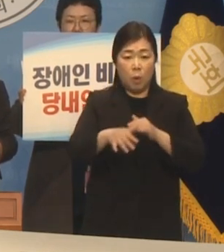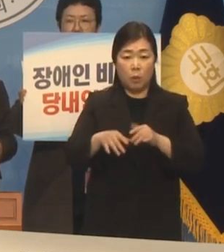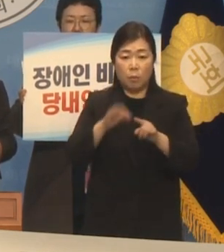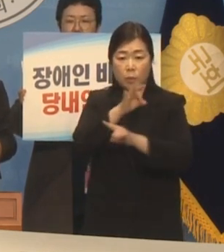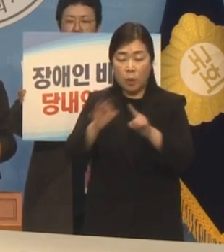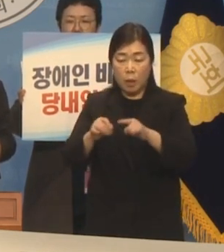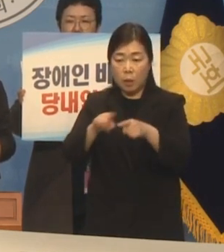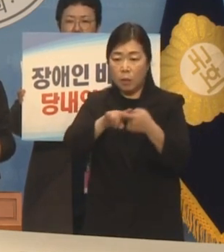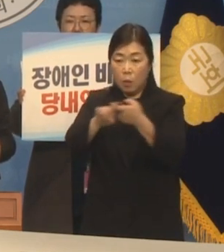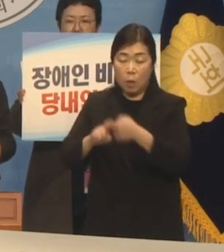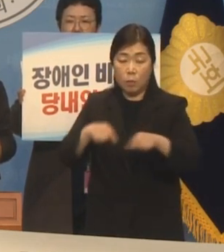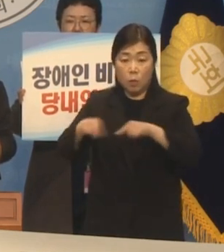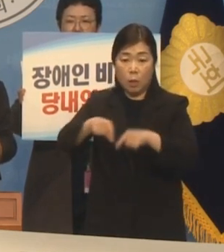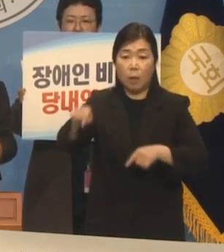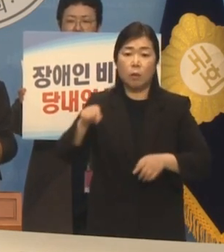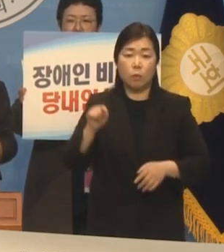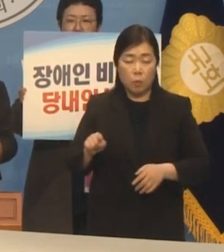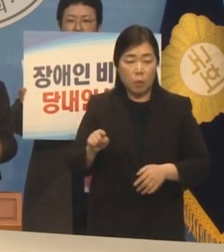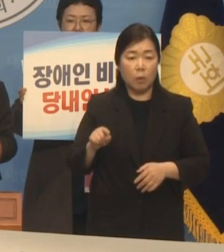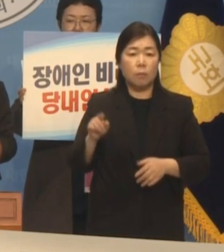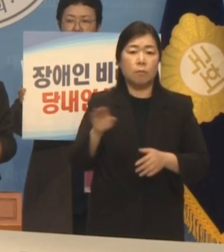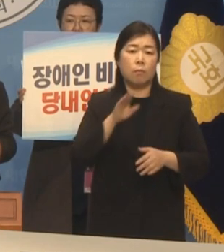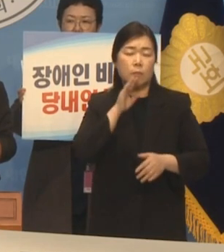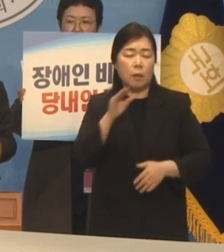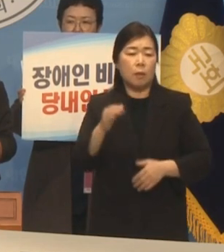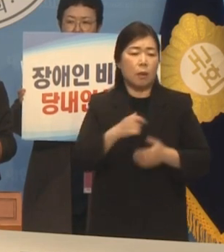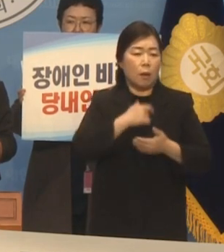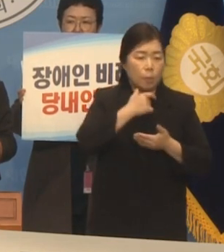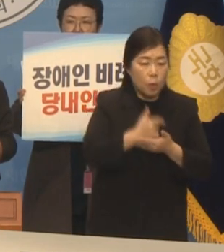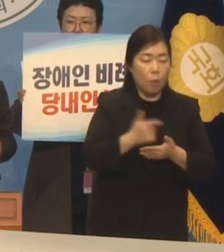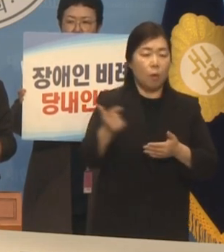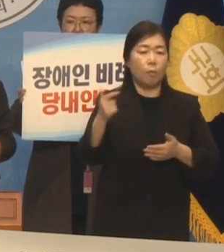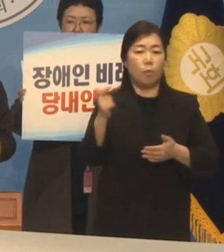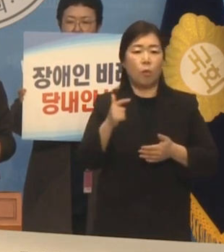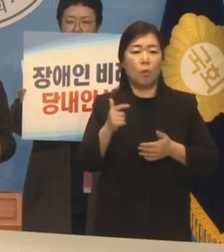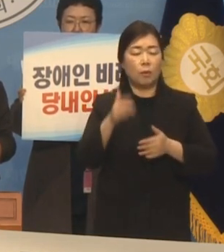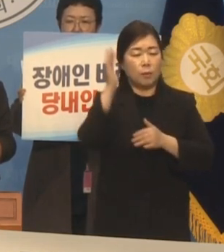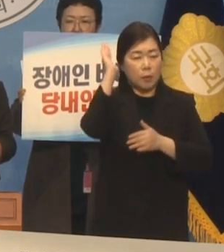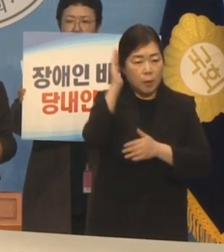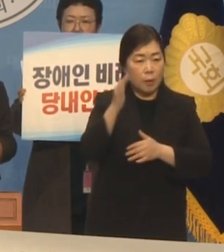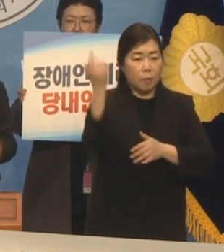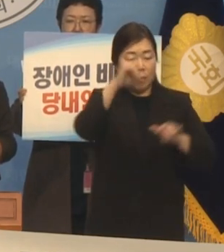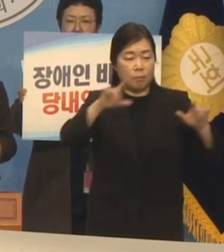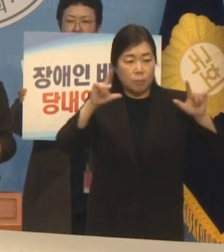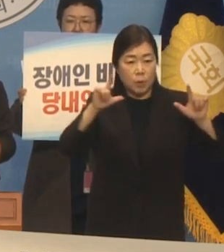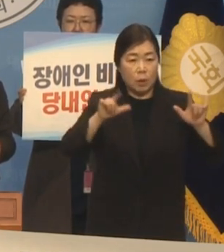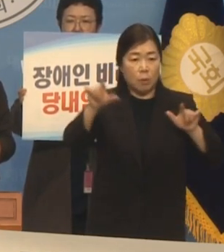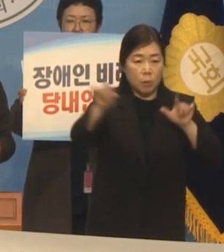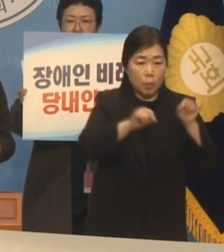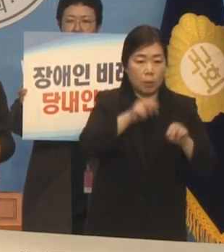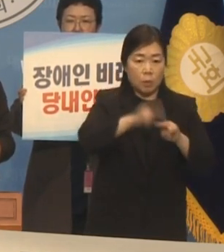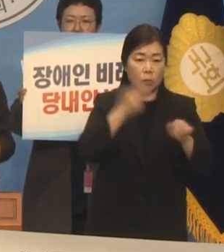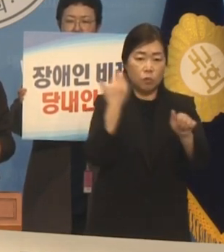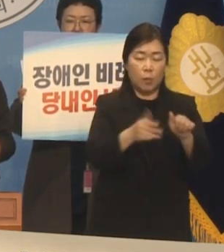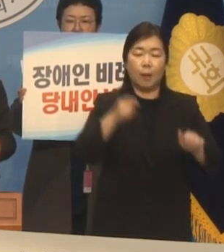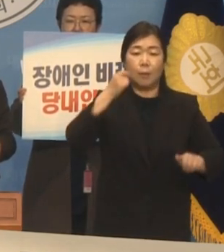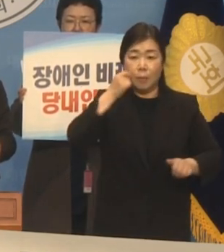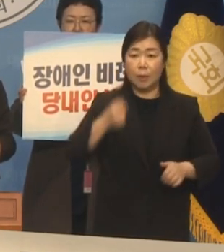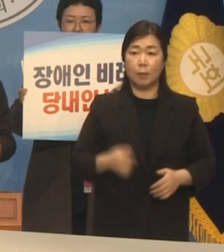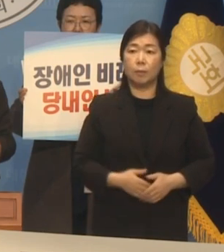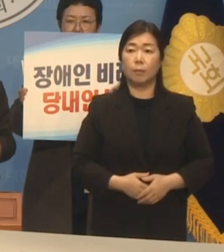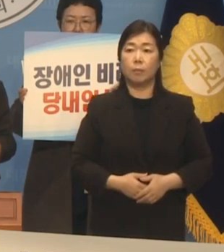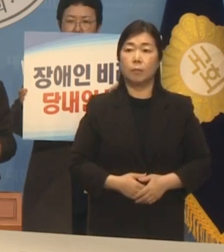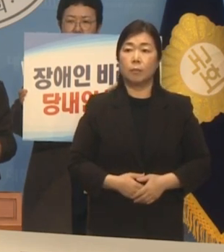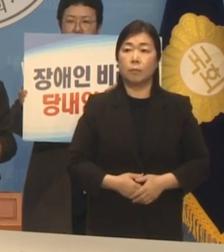정당에서도 더 이상 감동과 스토리 이미로 임무를 추천서는 안된다